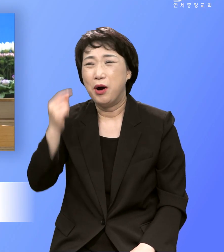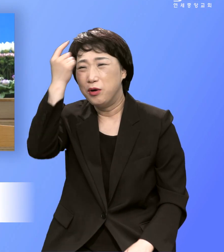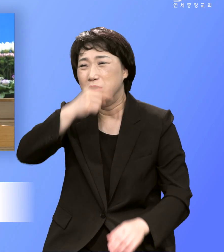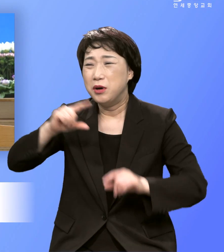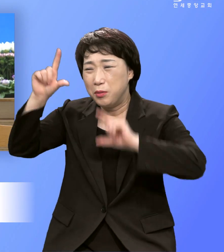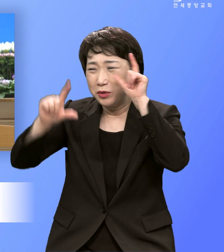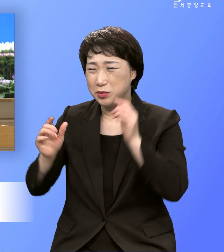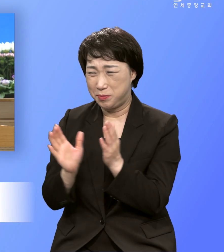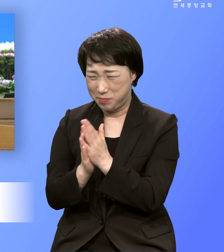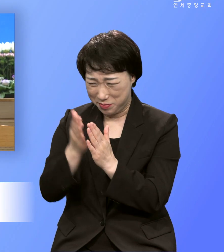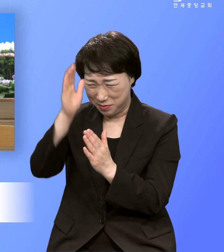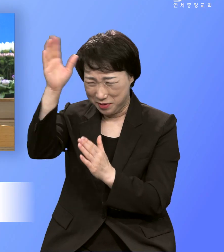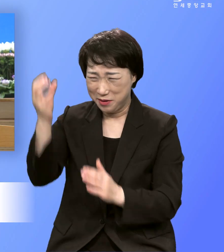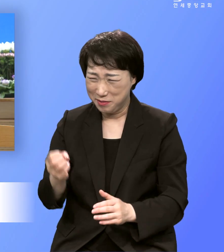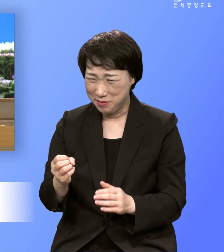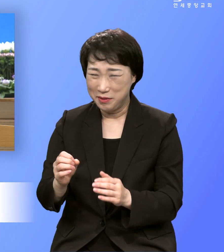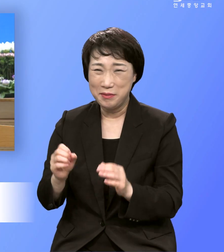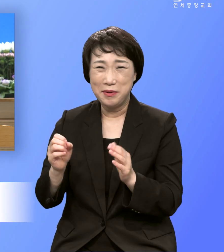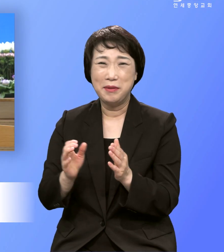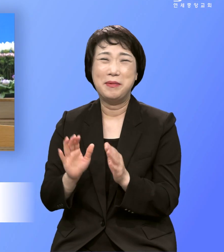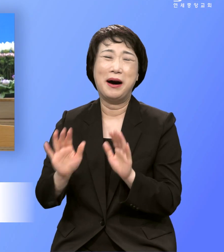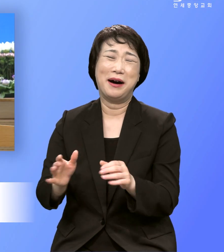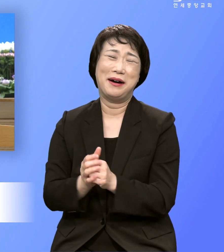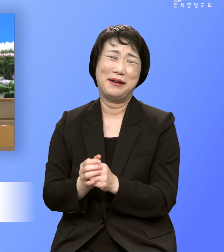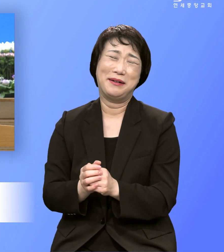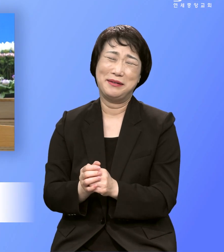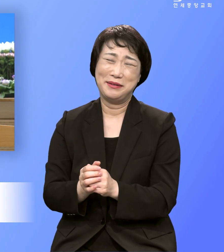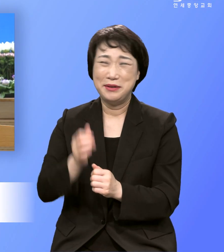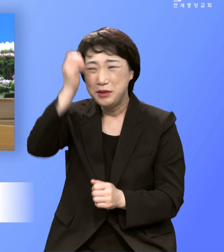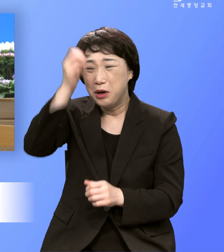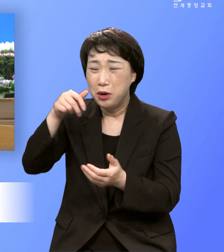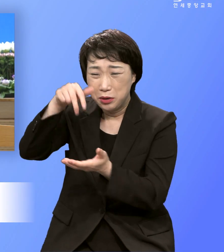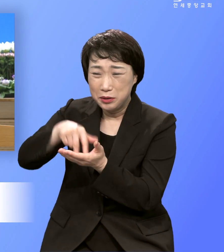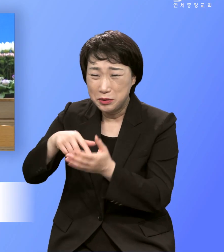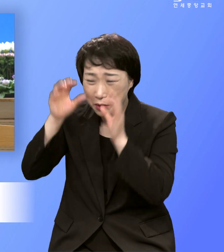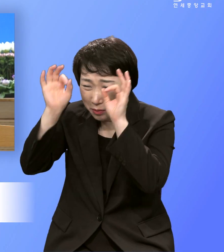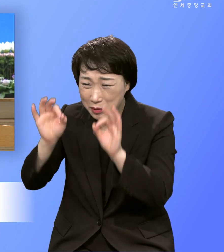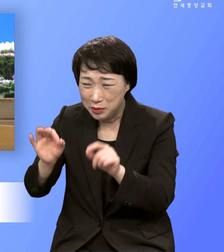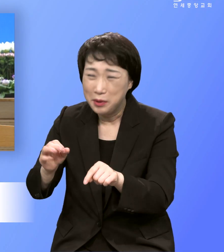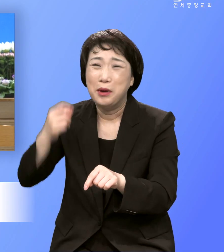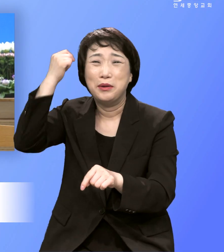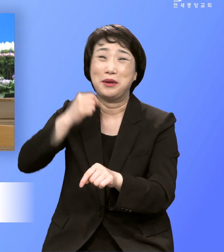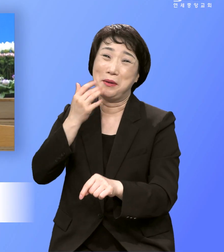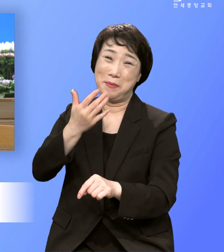빛나는 광채가 어마어마한 거야. 영적으로만 느낄 수 있어.